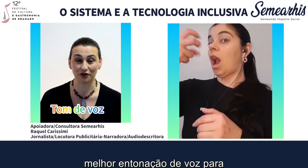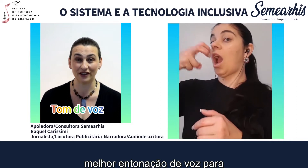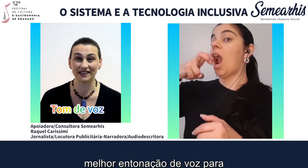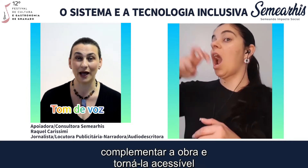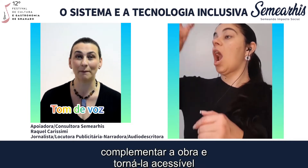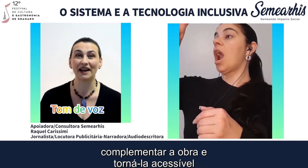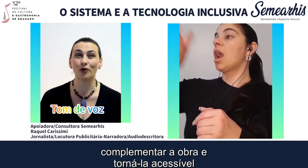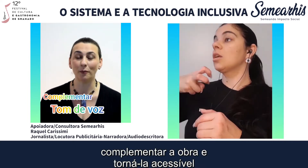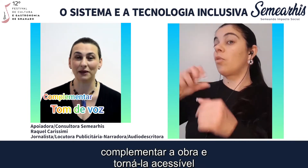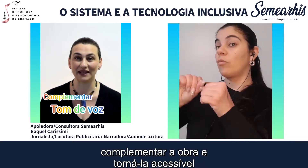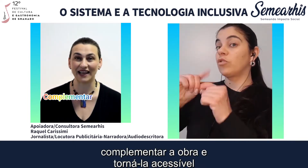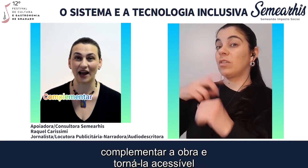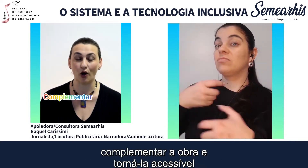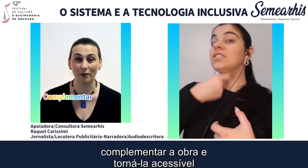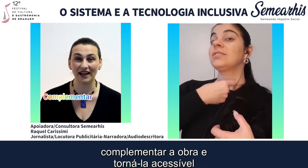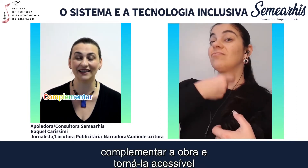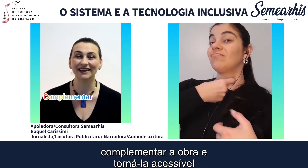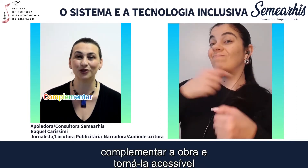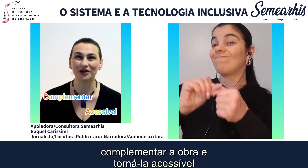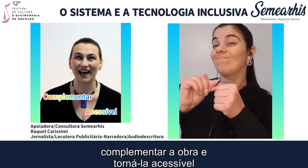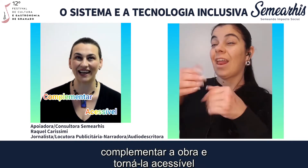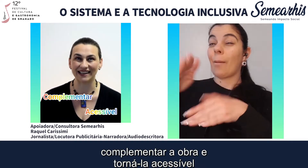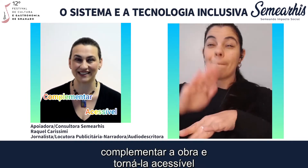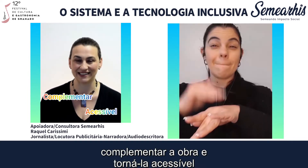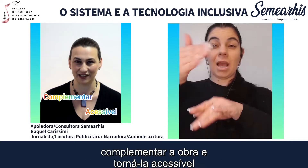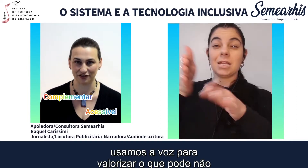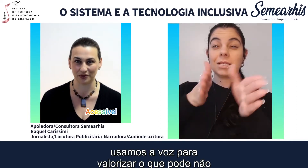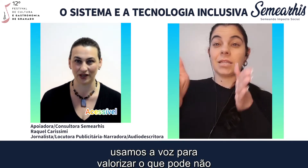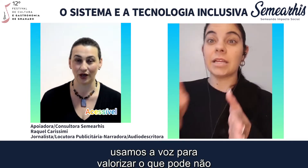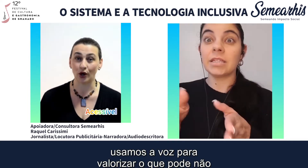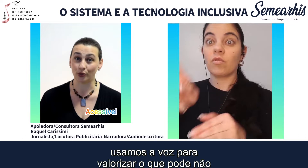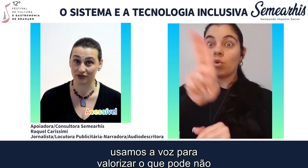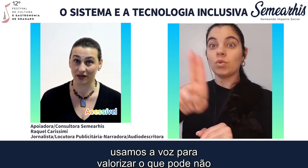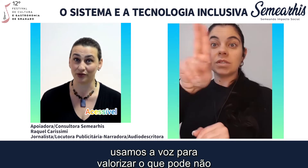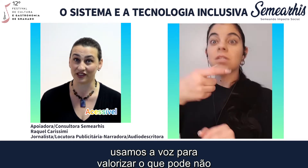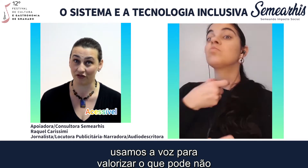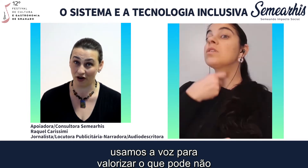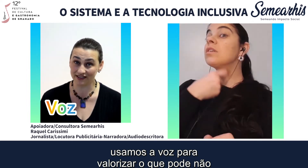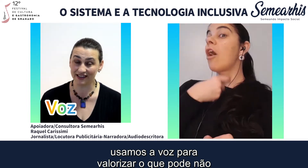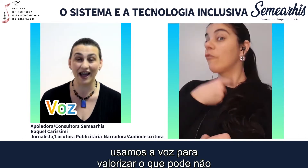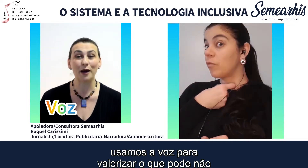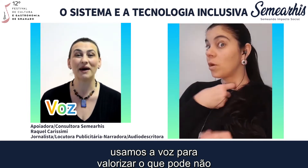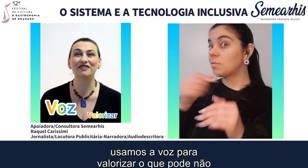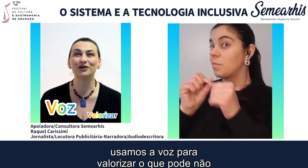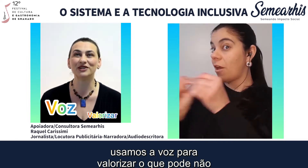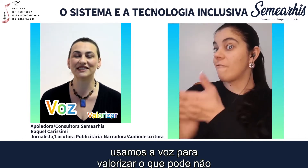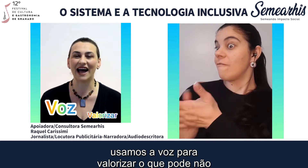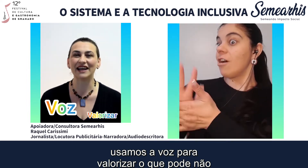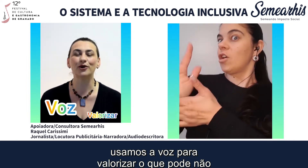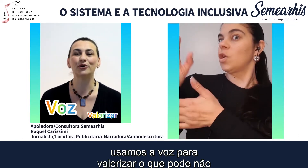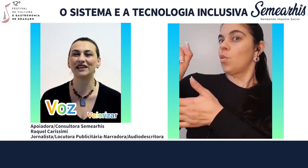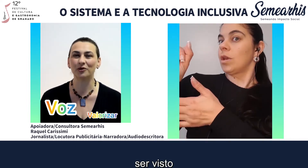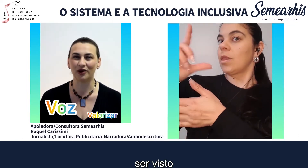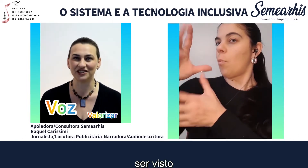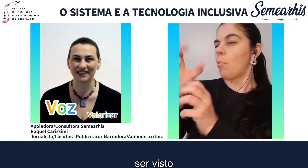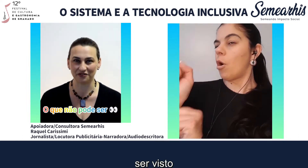de voz para complementar a obra e torná-la acessível. Usamos a voz para valorizar